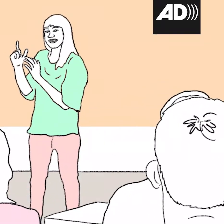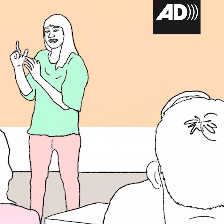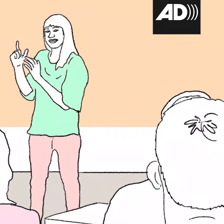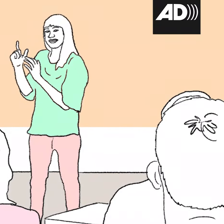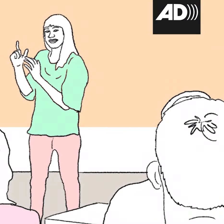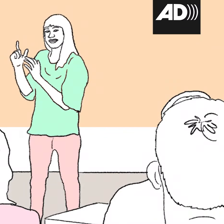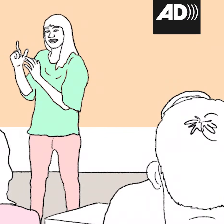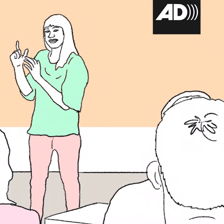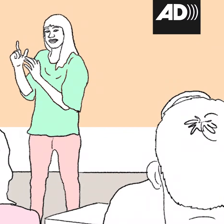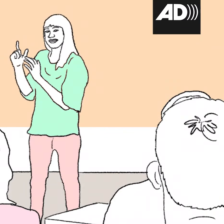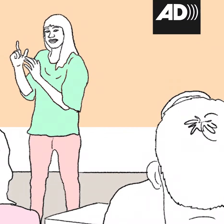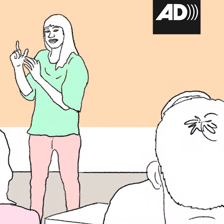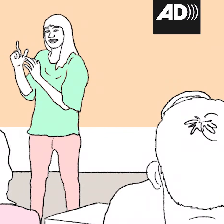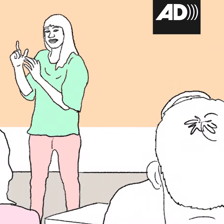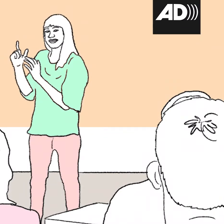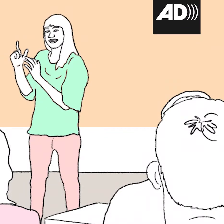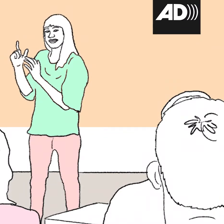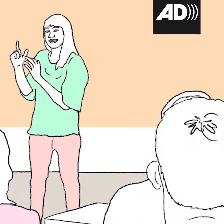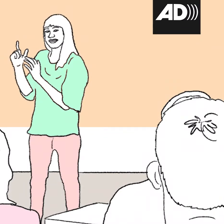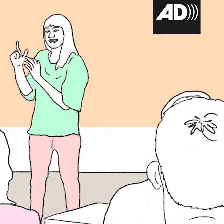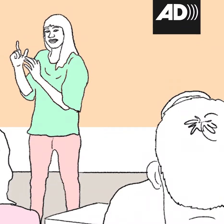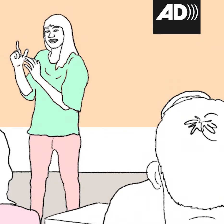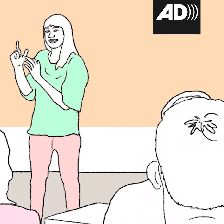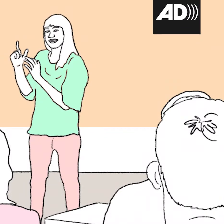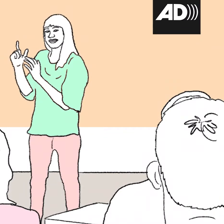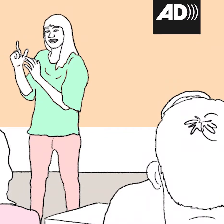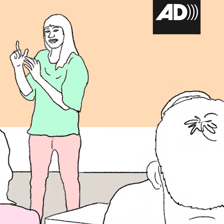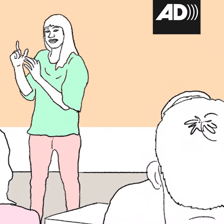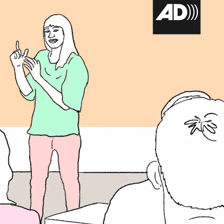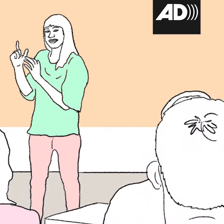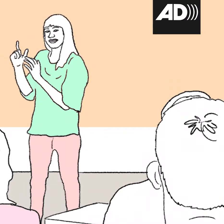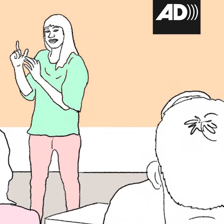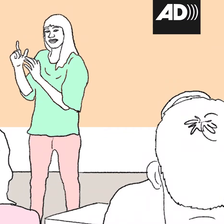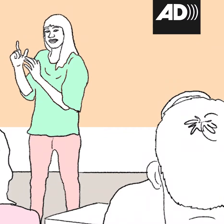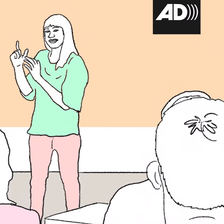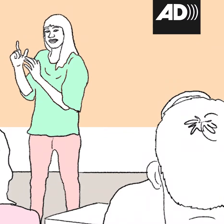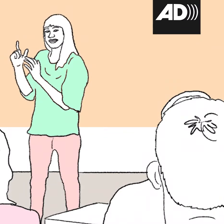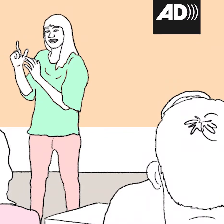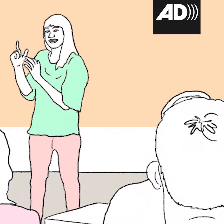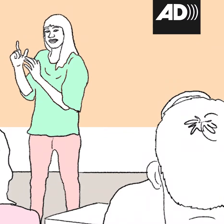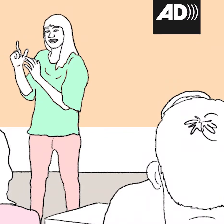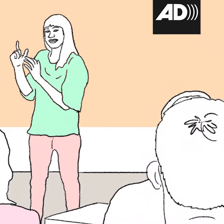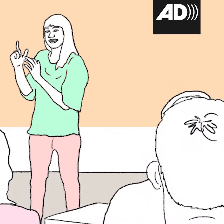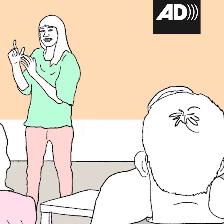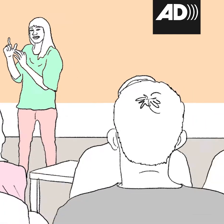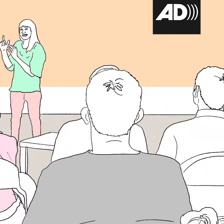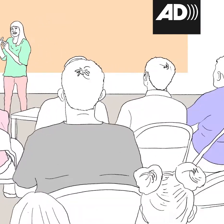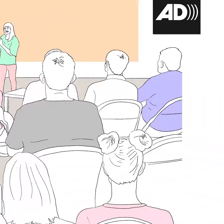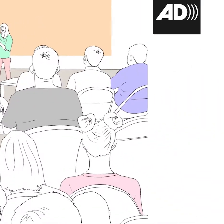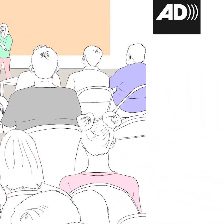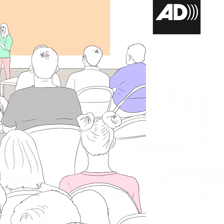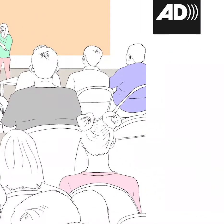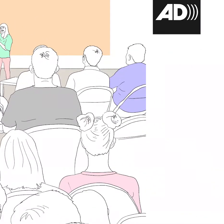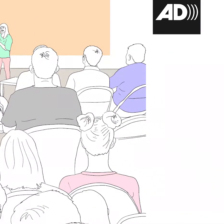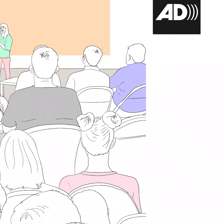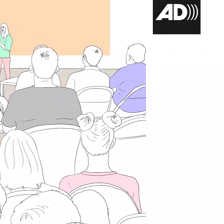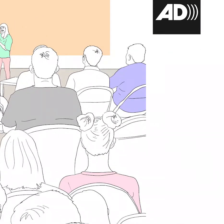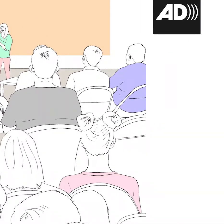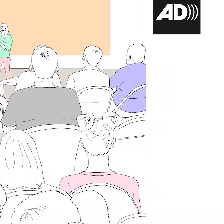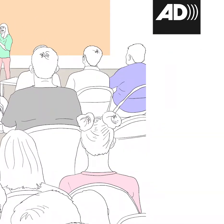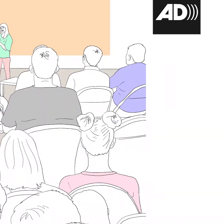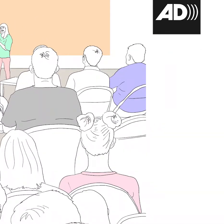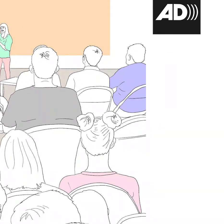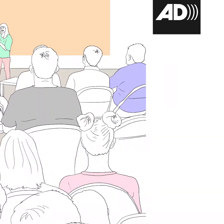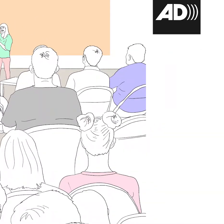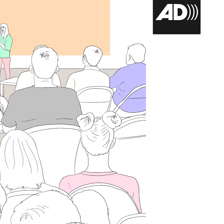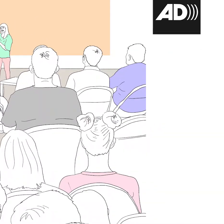as palestrantes estão em segundo plano, de frente para nós. As duas mulheres estão fazendo a apresentação usando língua